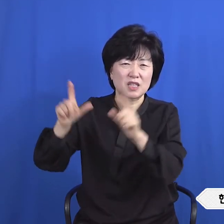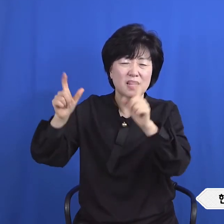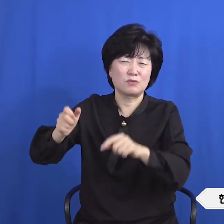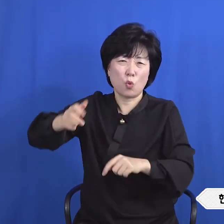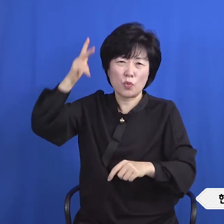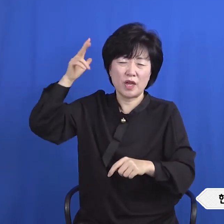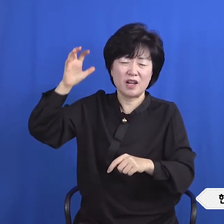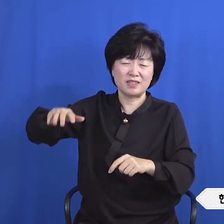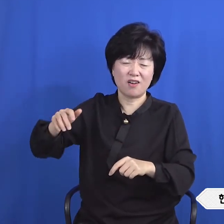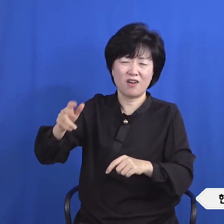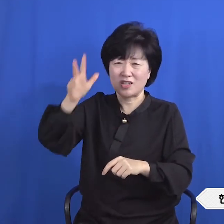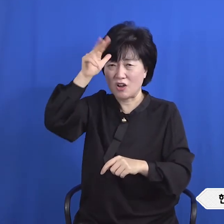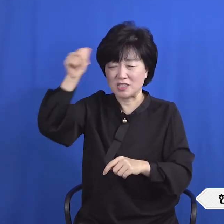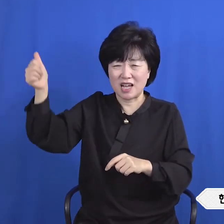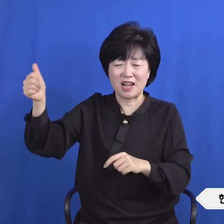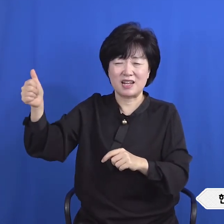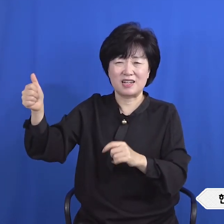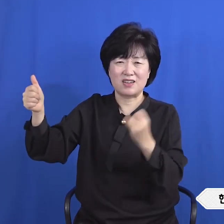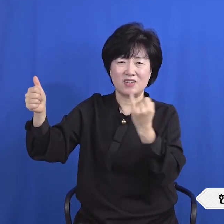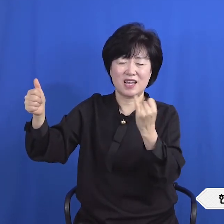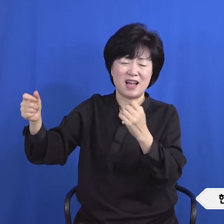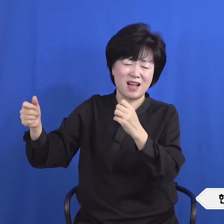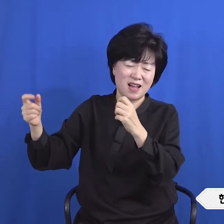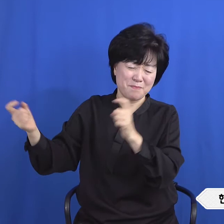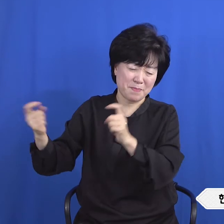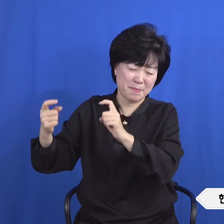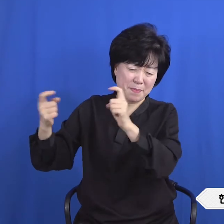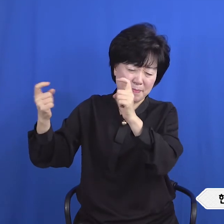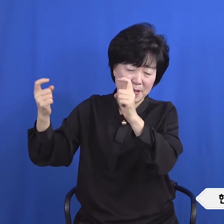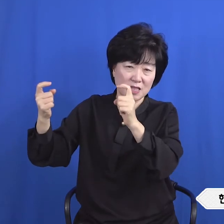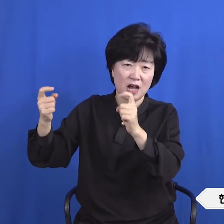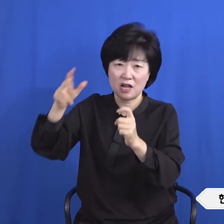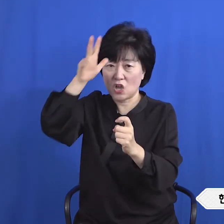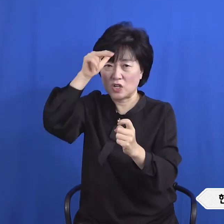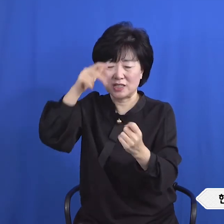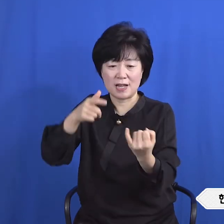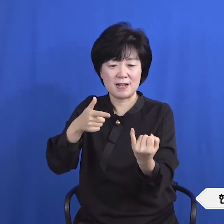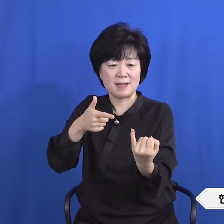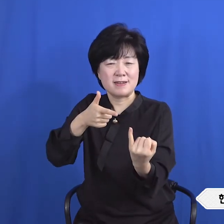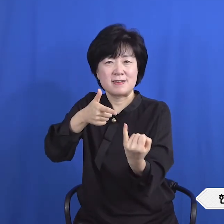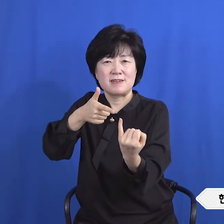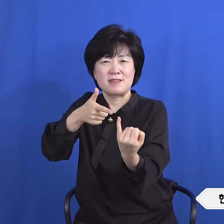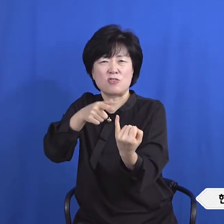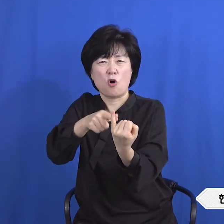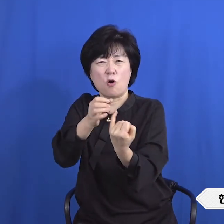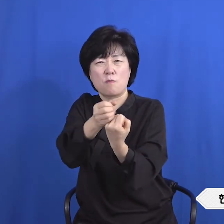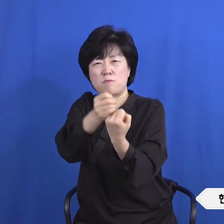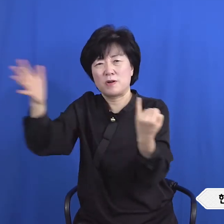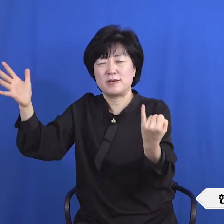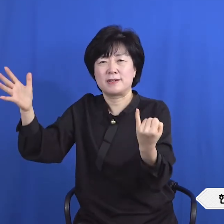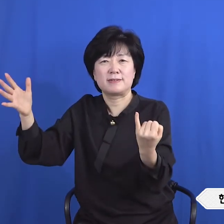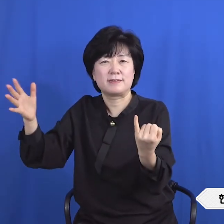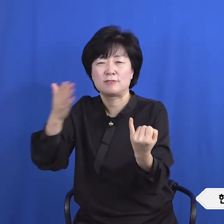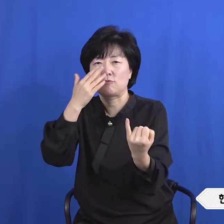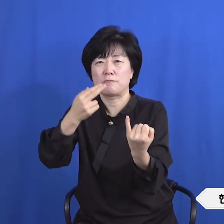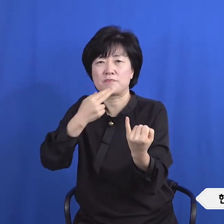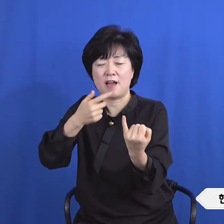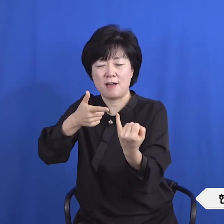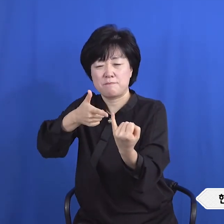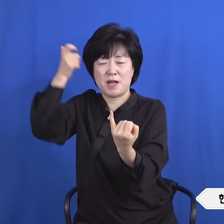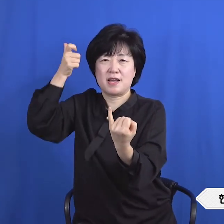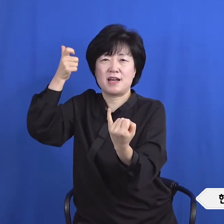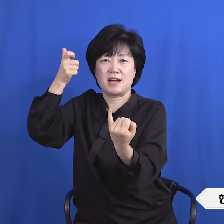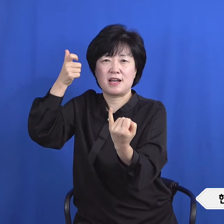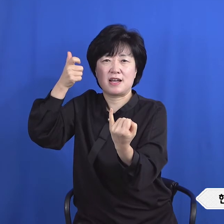또 티격태격 다투다가 경찰이 권총을 빼가지고 나는 당신을 놓칠 수가 없다고 그 여자를